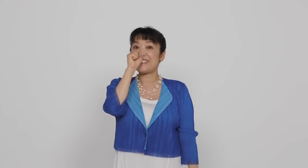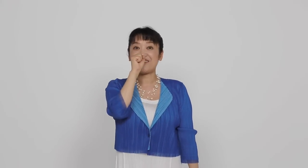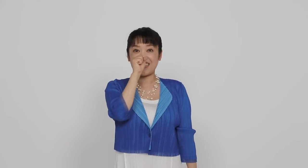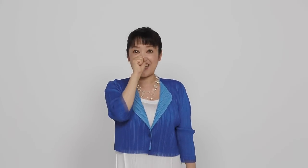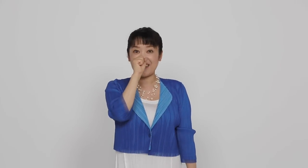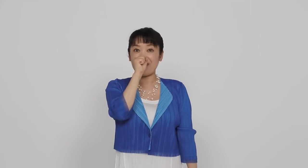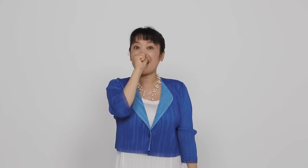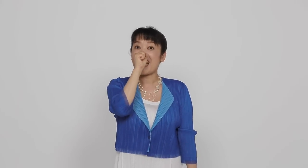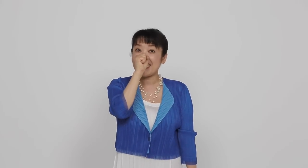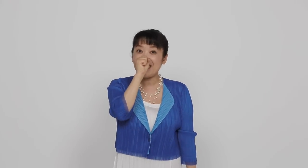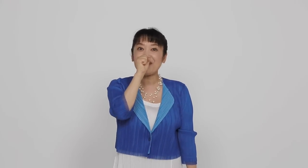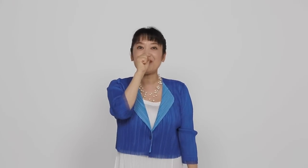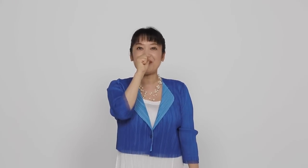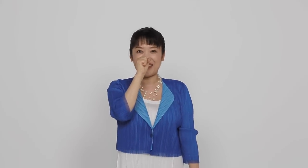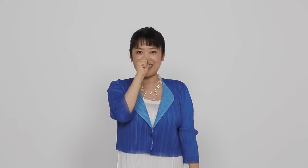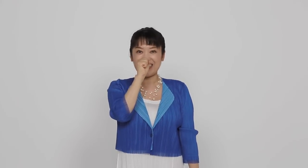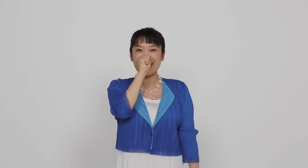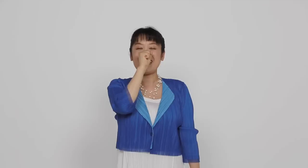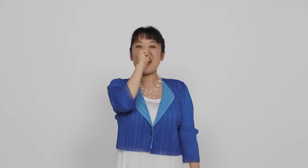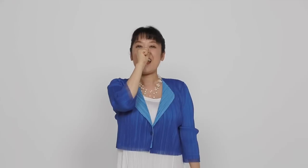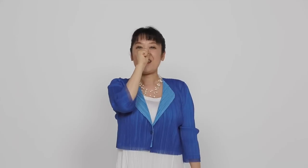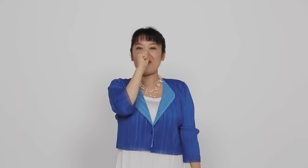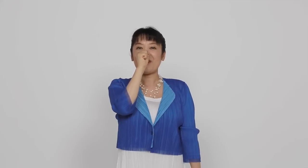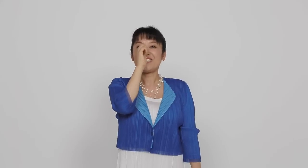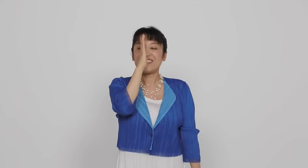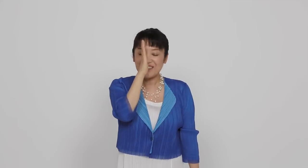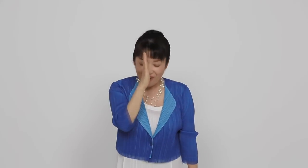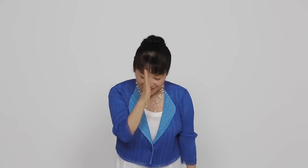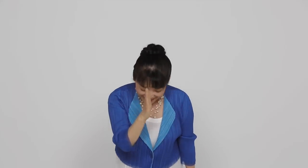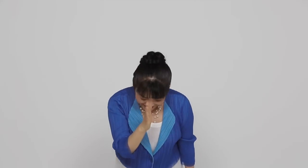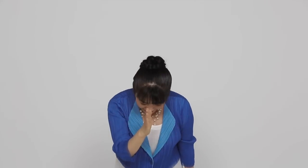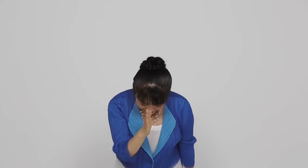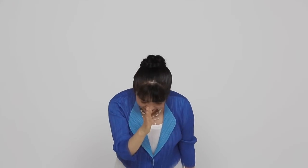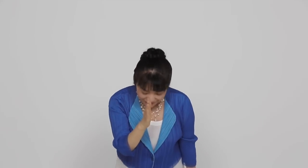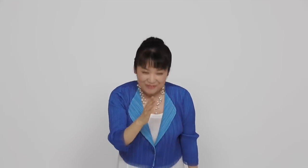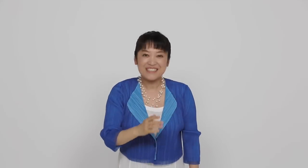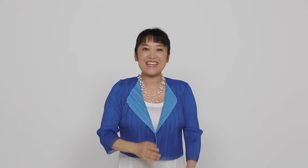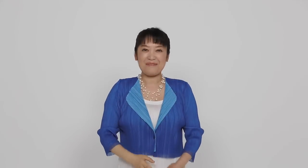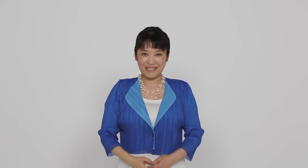きてください。これがいいという手話です。で、よろしくお願いしますと使います。